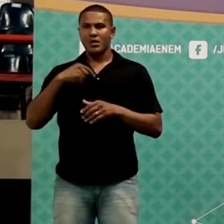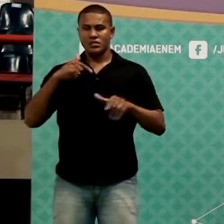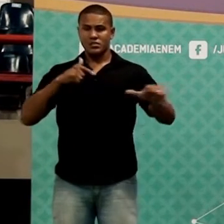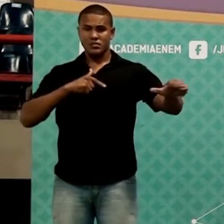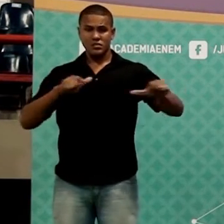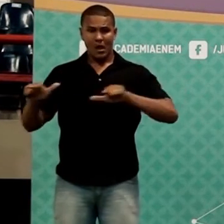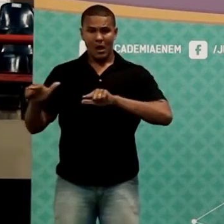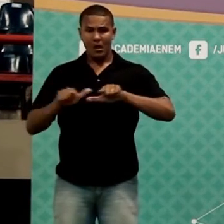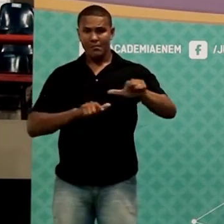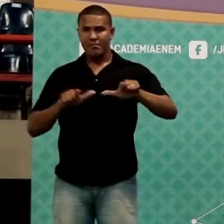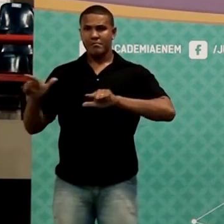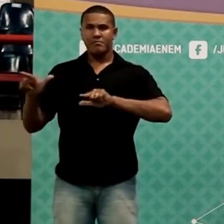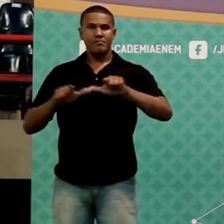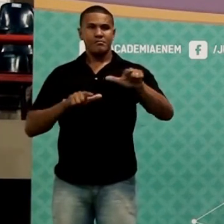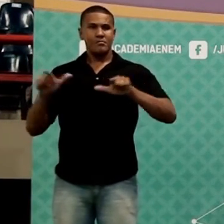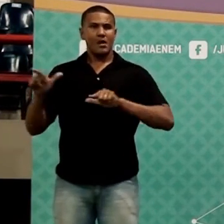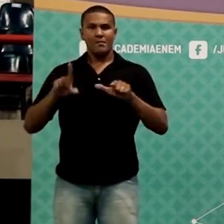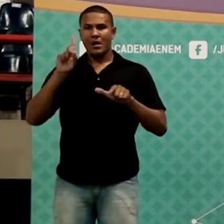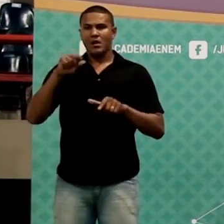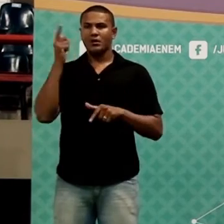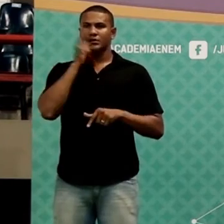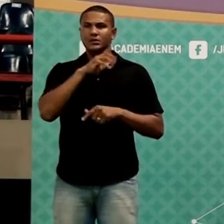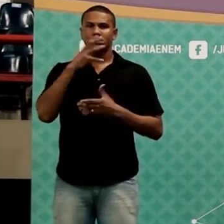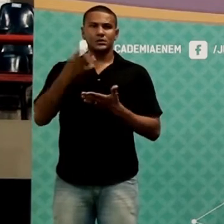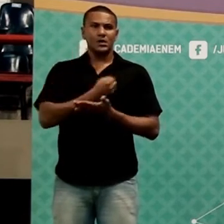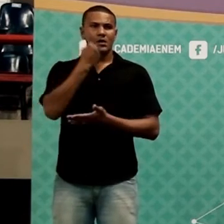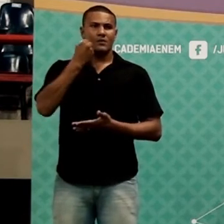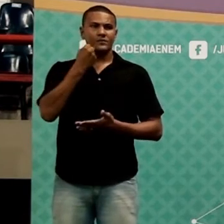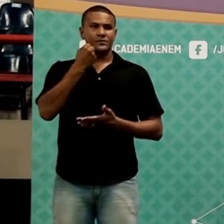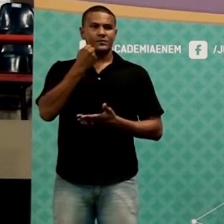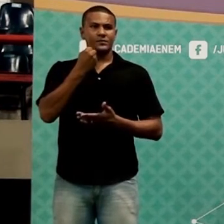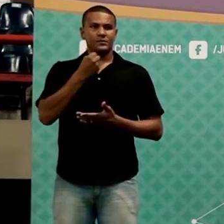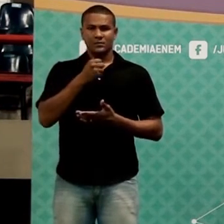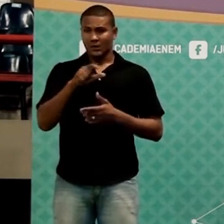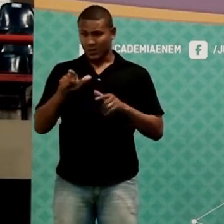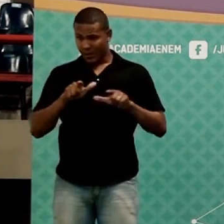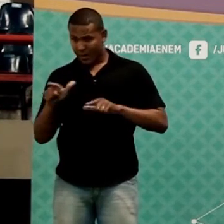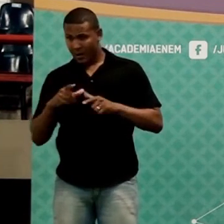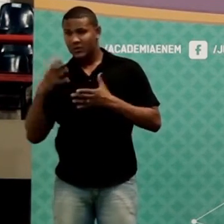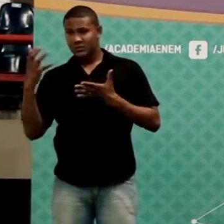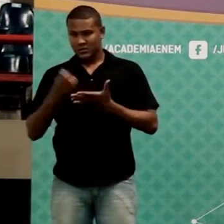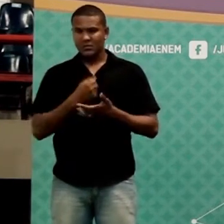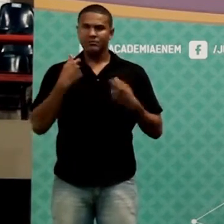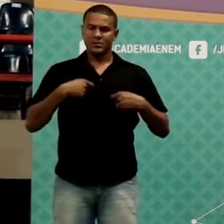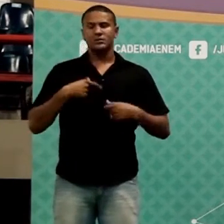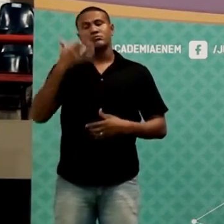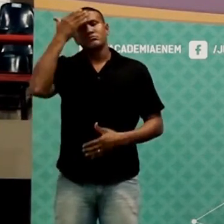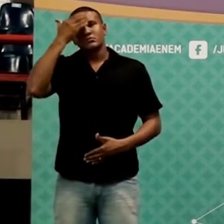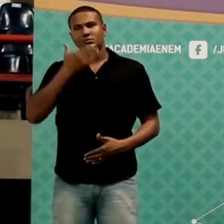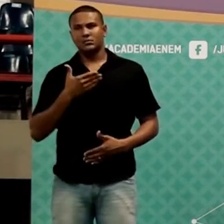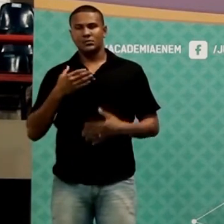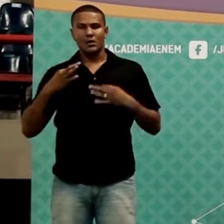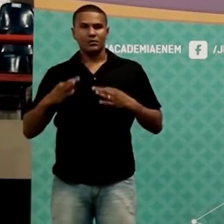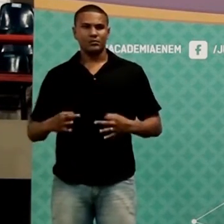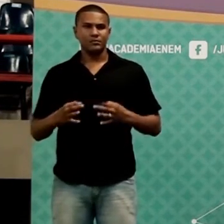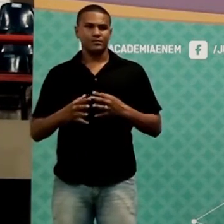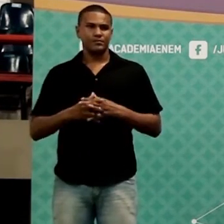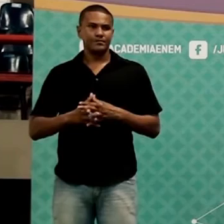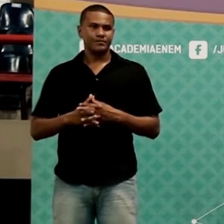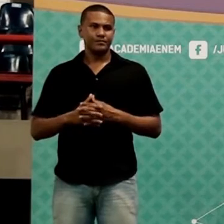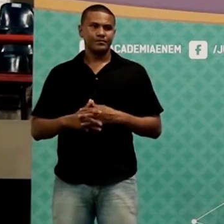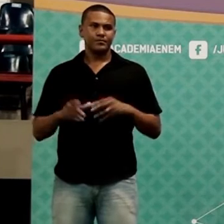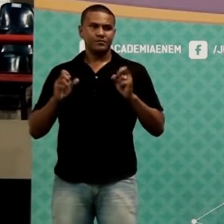parte da conduta da salvação. Se você quer ser salvo, você tem que trabalhar honestamente,